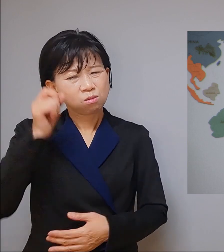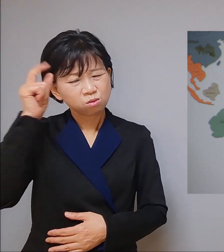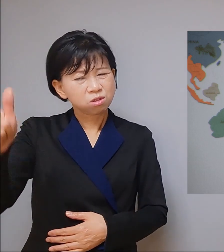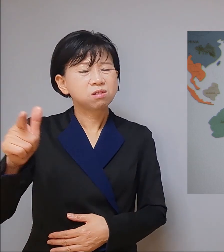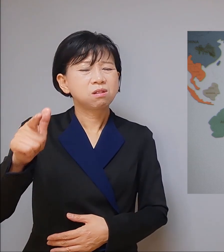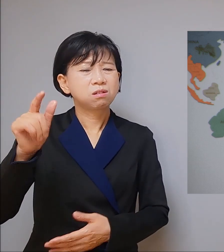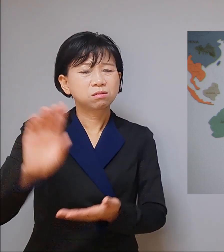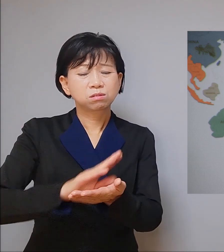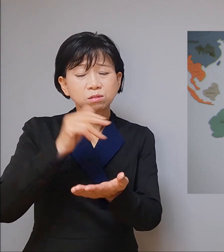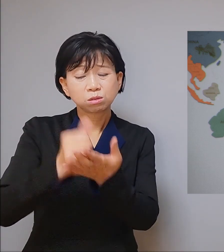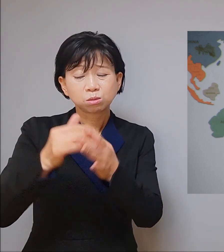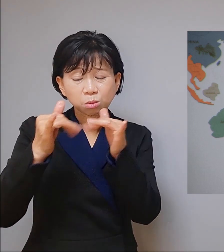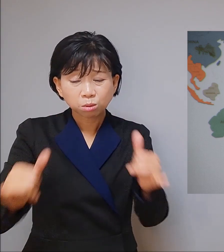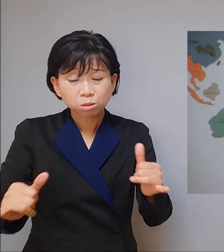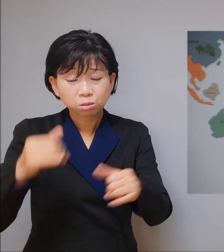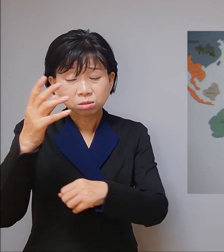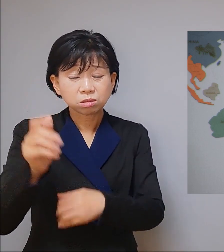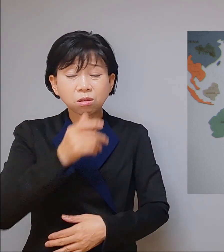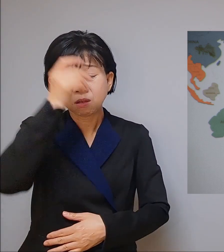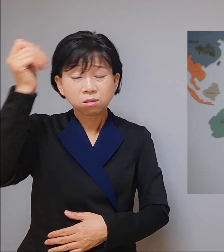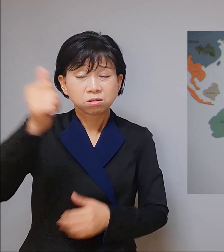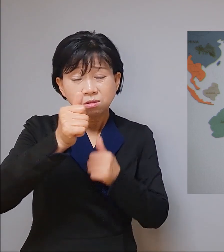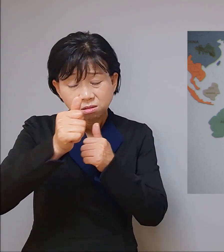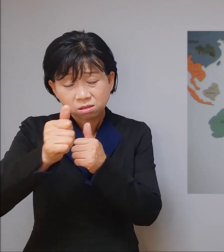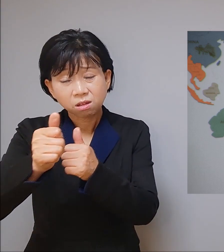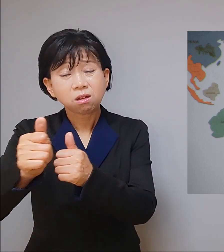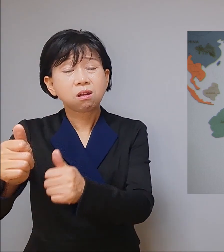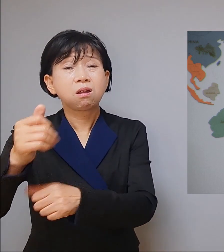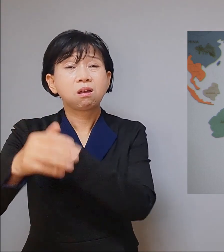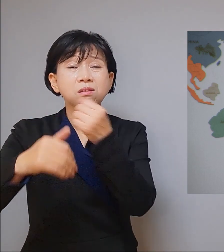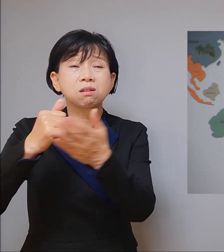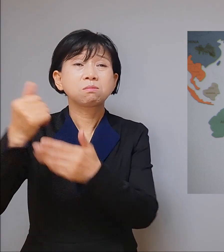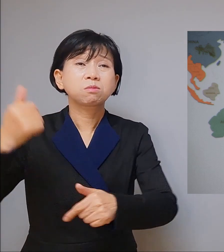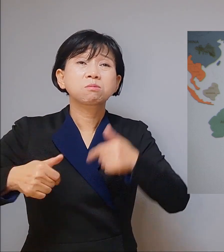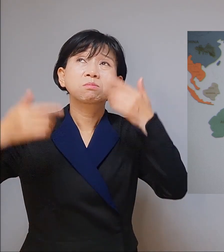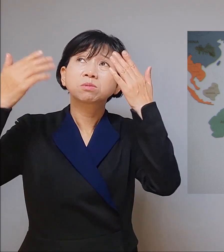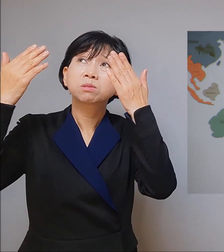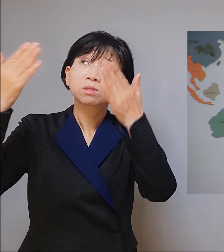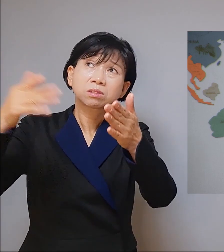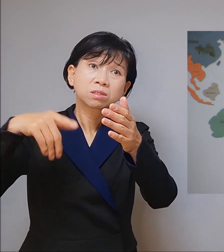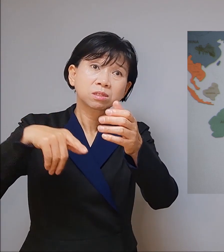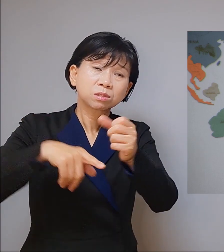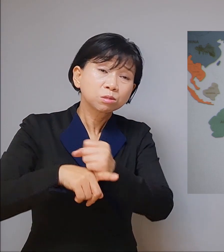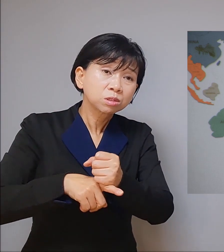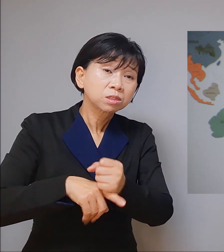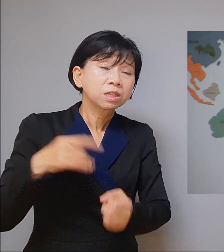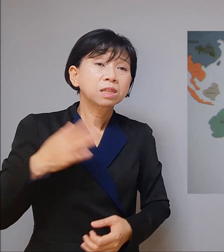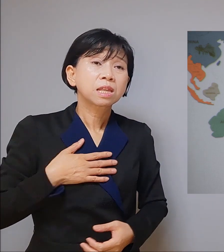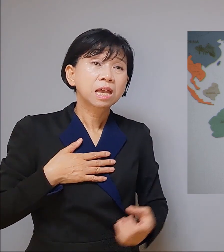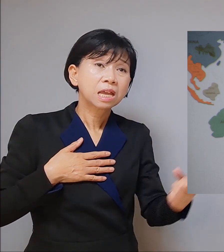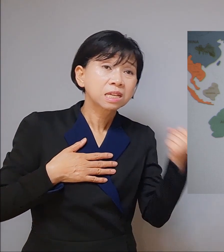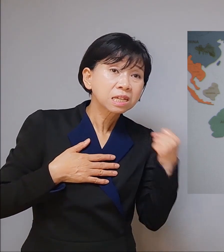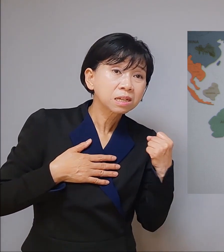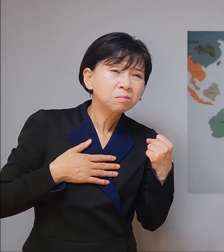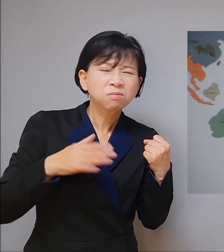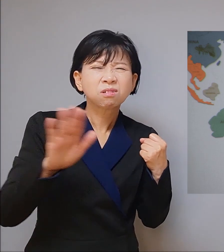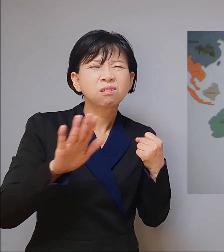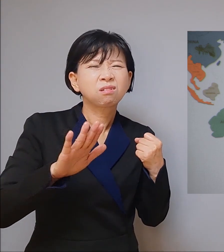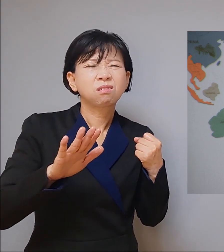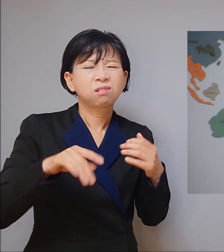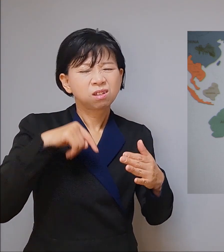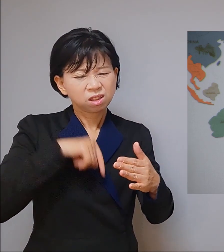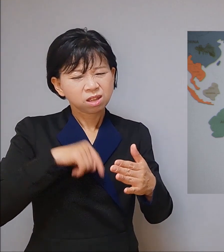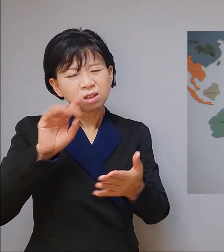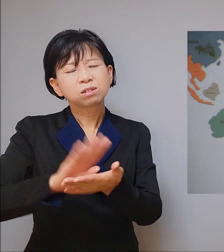훌륭한 그리스도인조차도 성령을 따라 행하며 하나님을 기쁘시게 할 수 있는 것은 자신의 능력이 아니라 그 안에서 살아